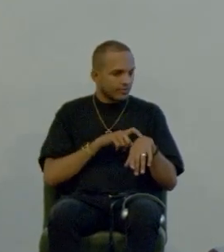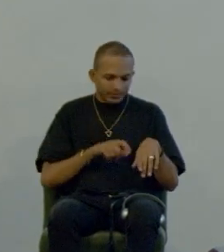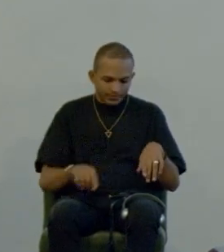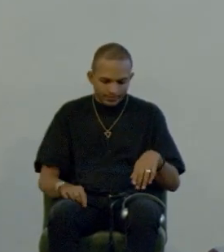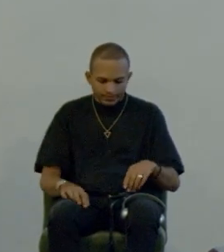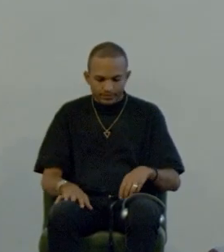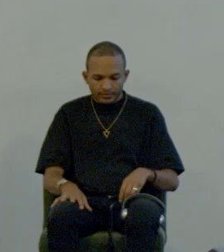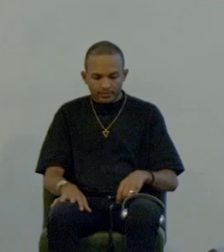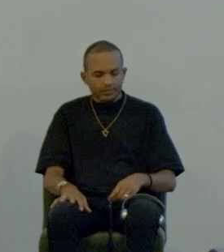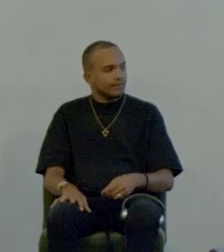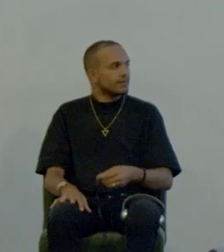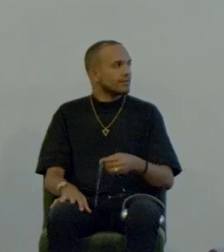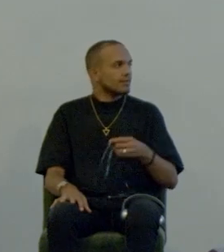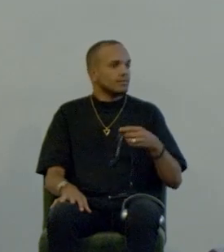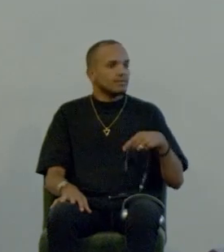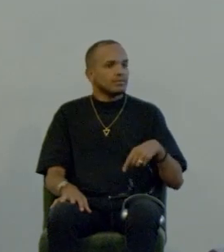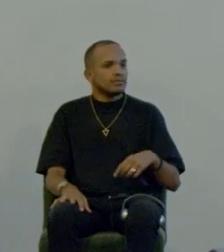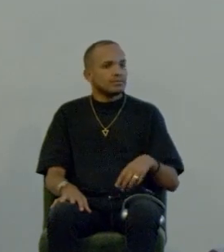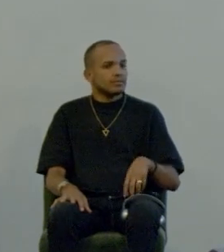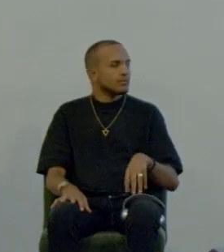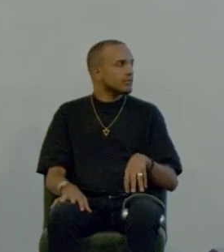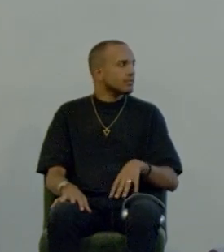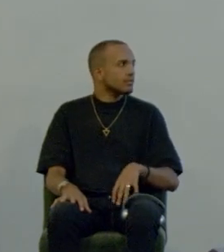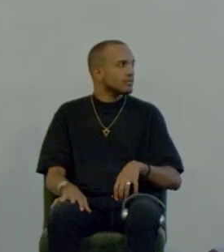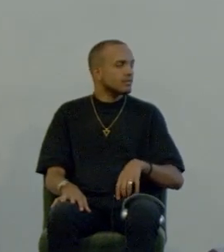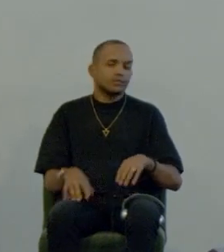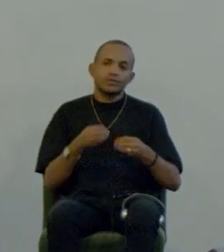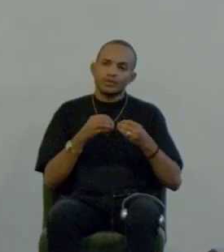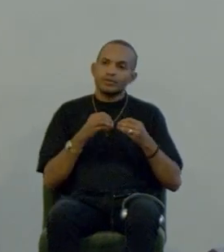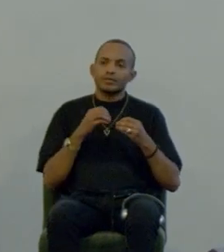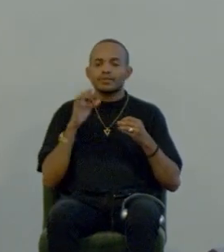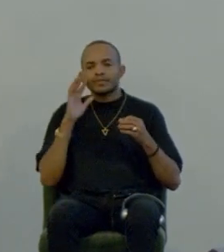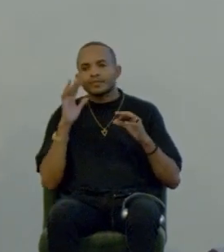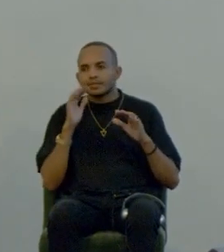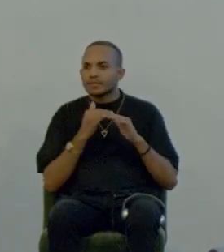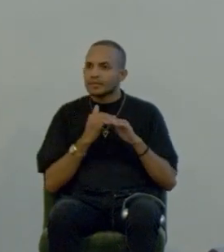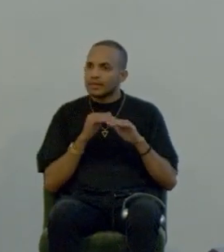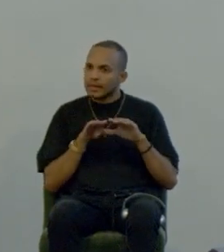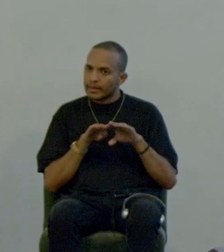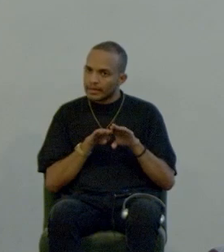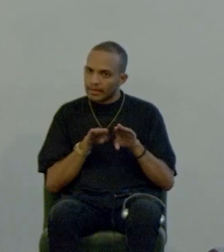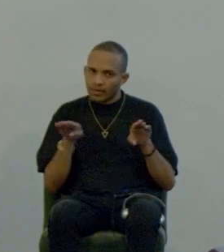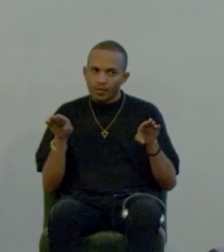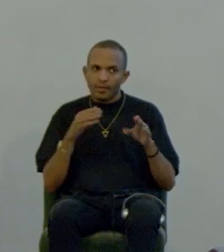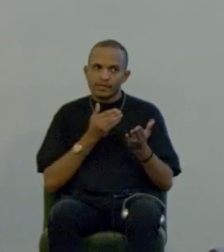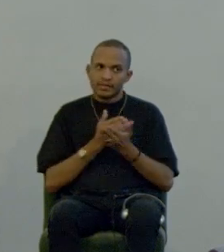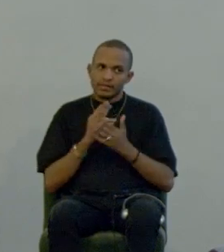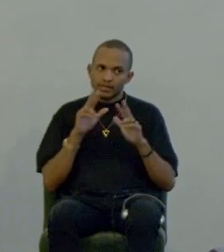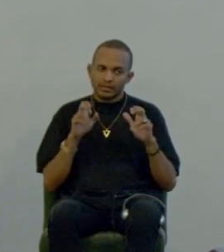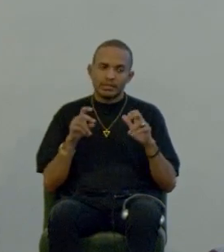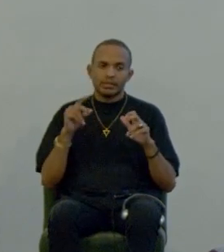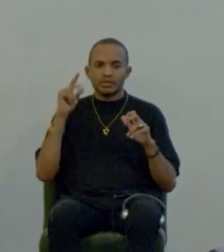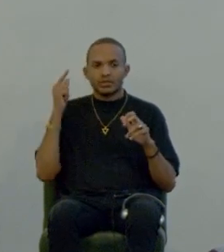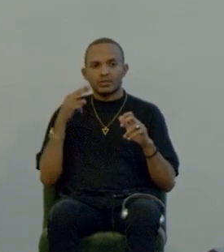né? Eu estou fazendo uma leitura meio linear, eu estou viajando no tempo, digamos assim. Comecei com coisas antigas, né, de 12 mil